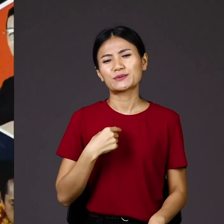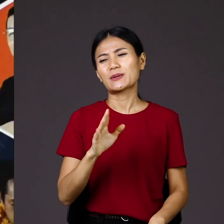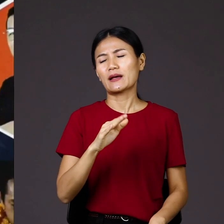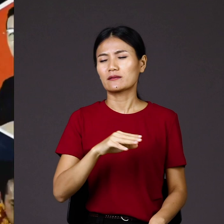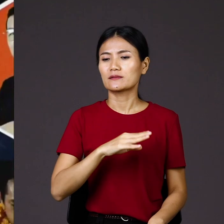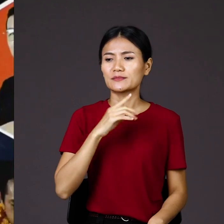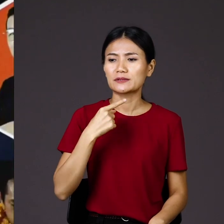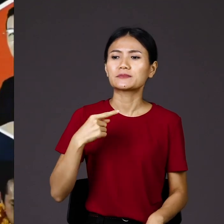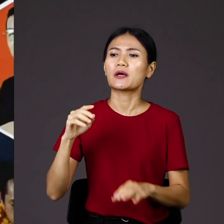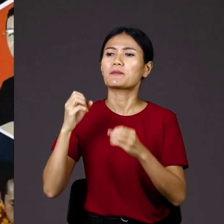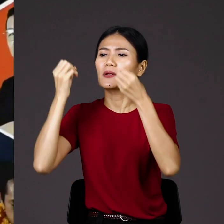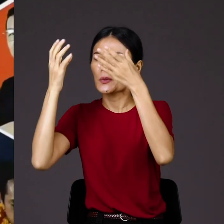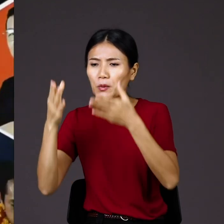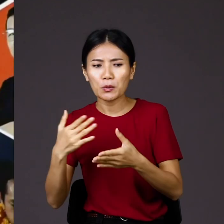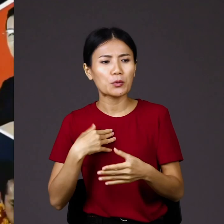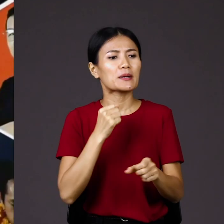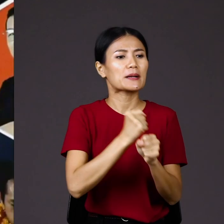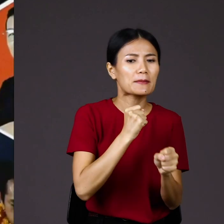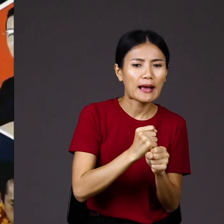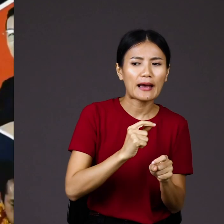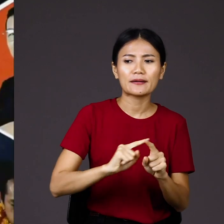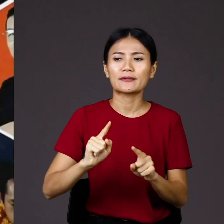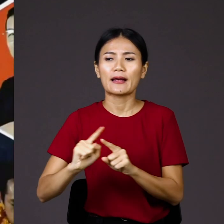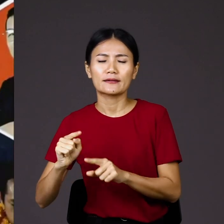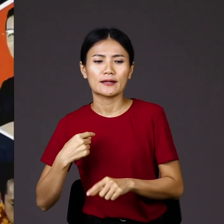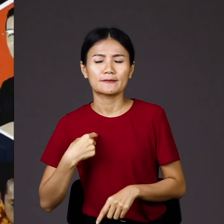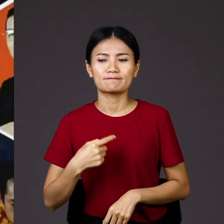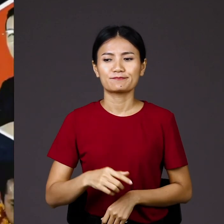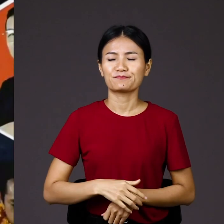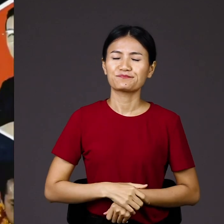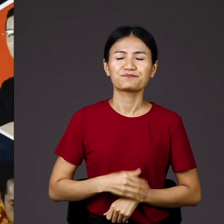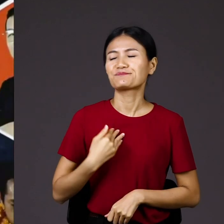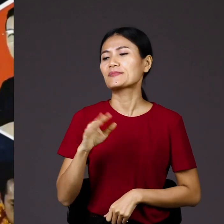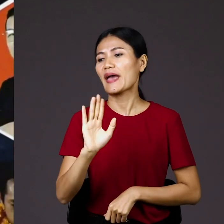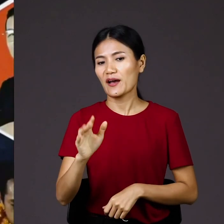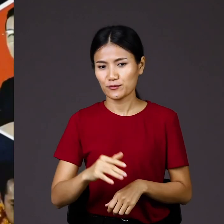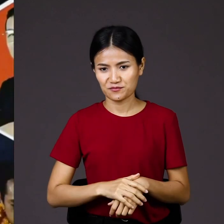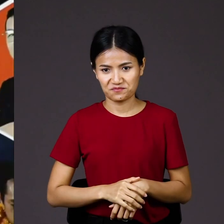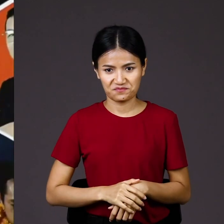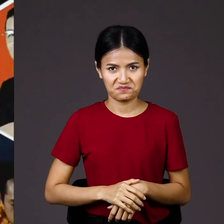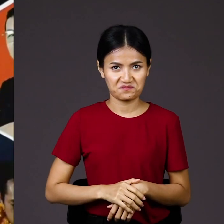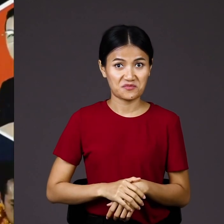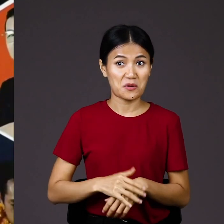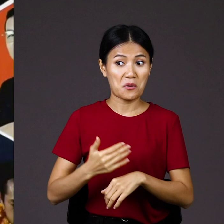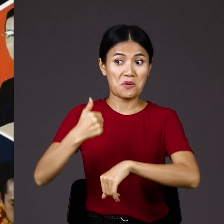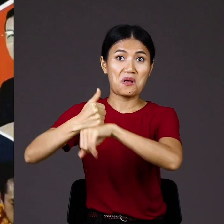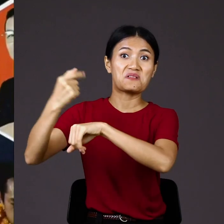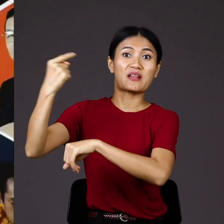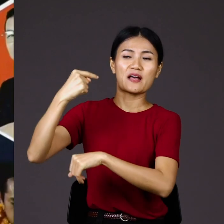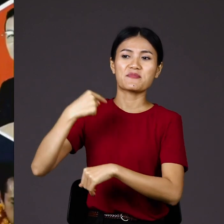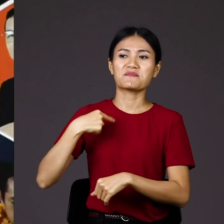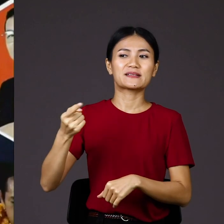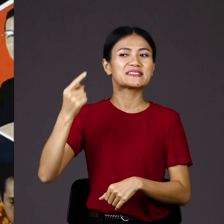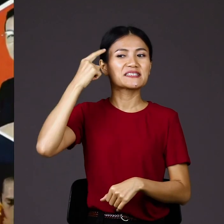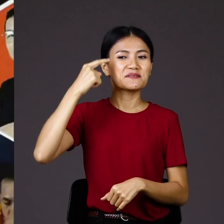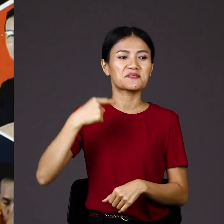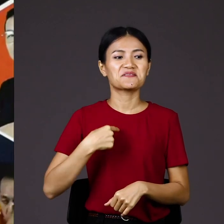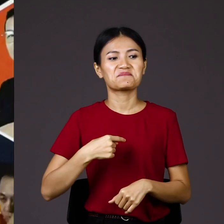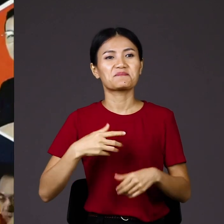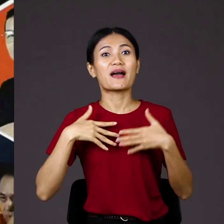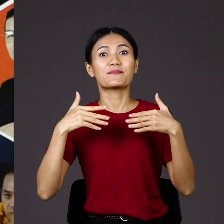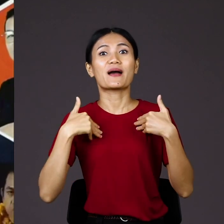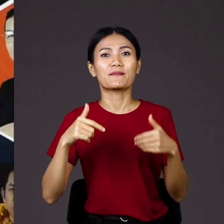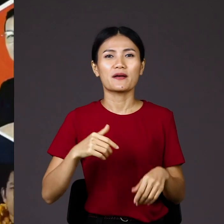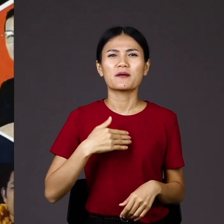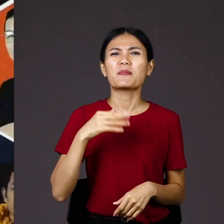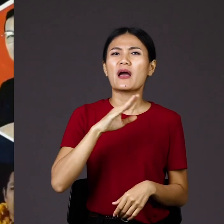อบให้มีการยุบพรรคคนที่ชอบให้มีการตัดสิทธิ์จะได้ใจไปกันใหญ่ วันหน้ามีพรรคแบบนี้เกิดอีก